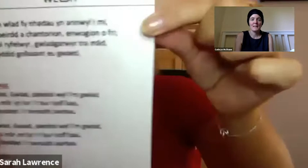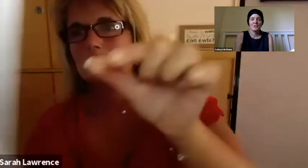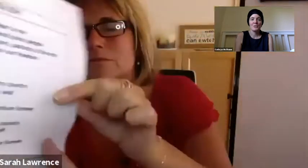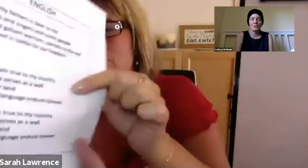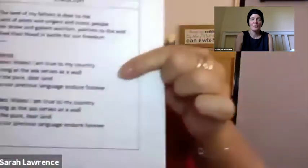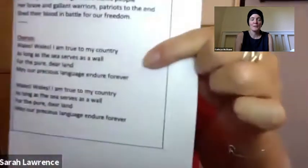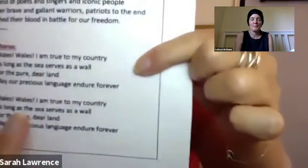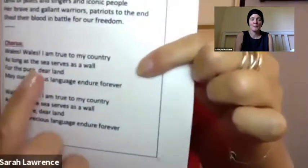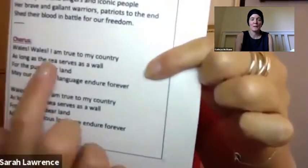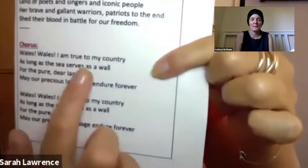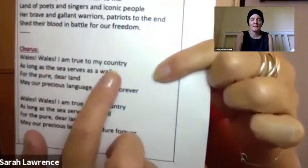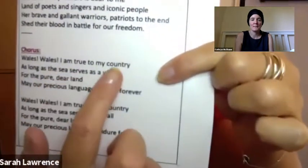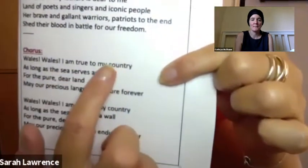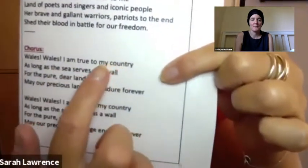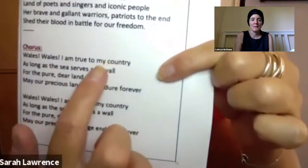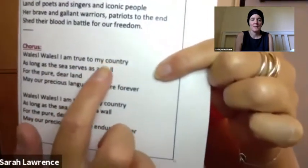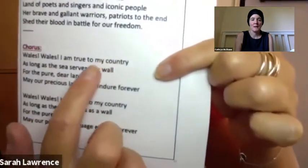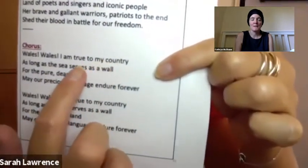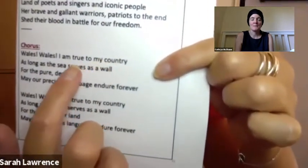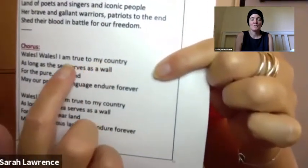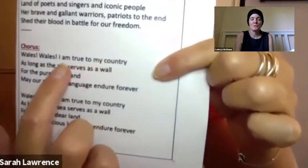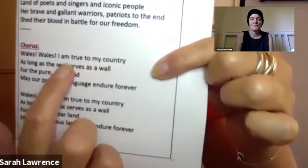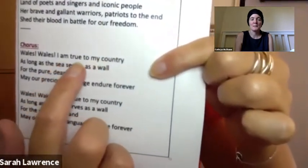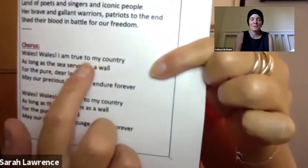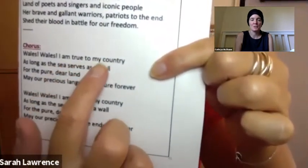pleidiol wyf i'm glad, I am true to my country.